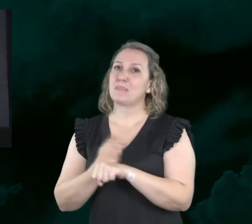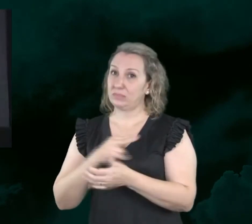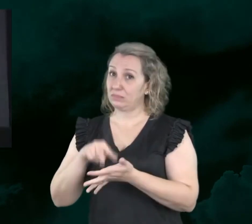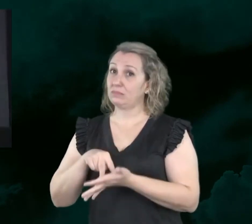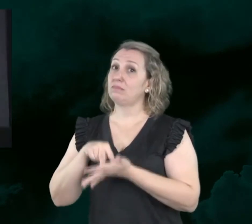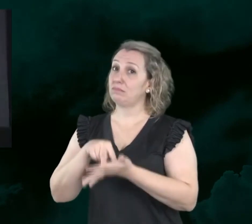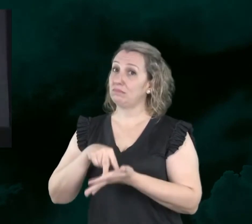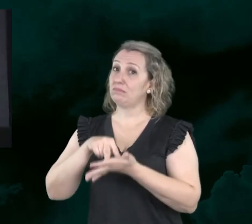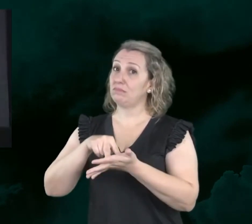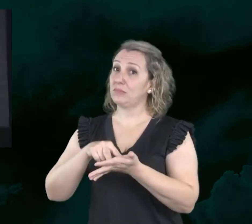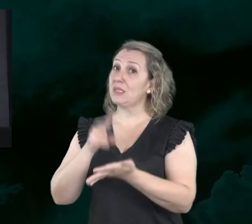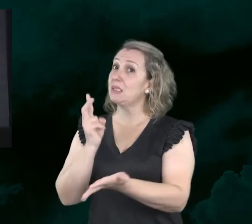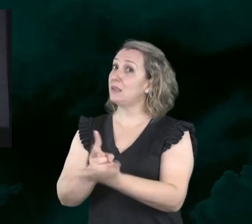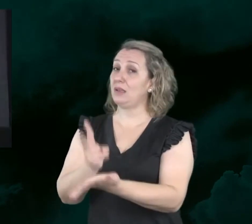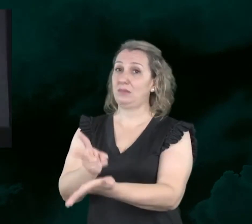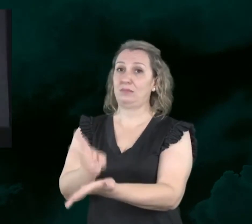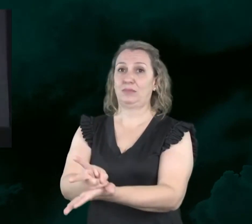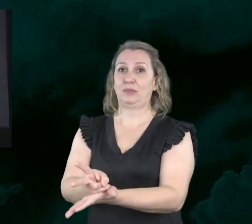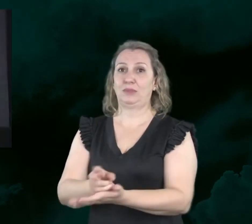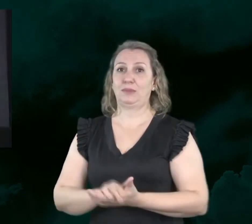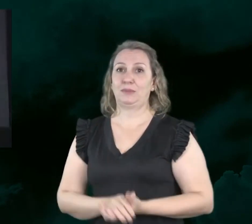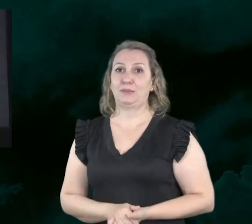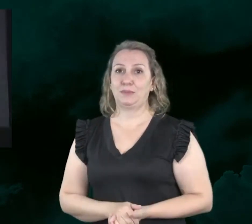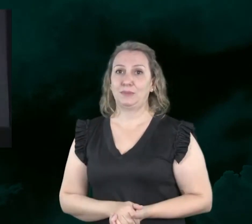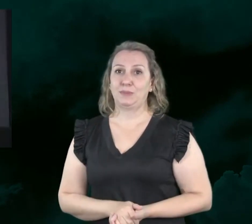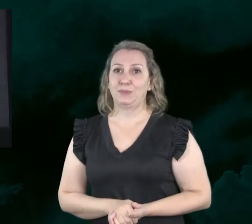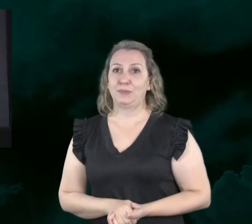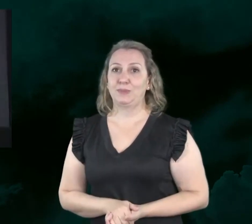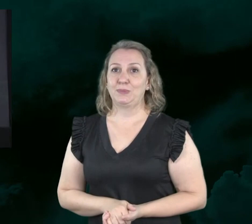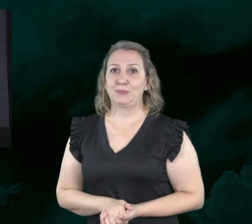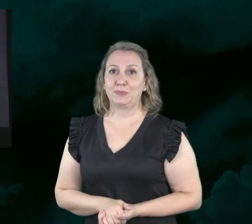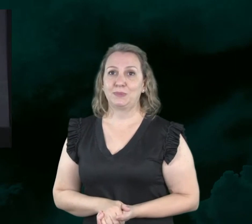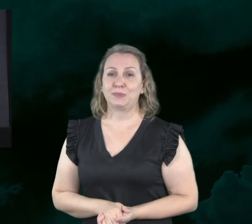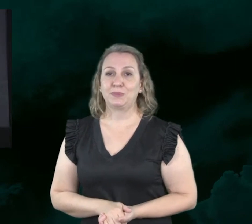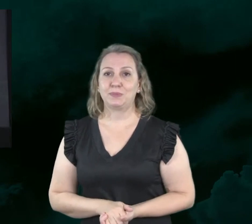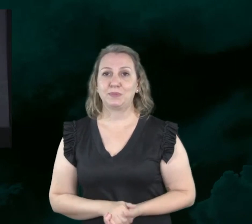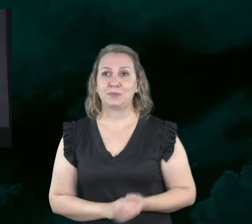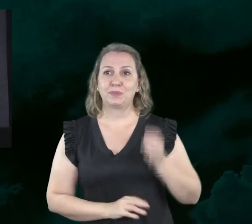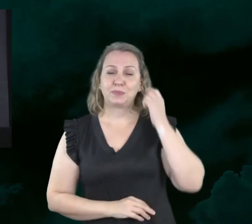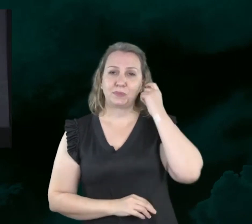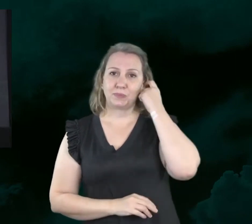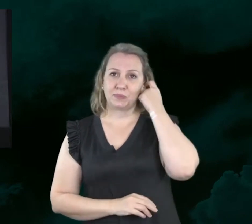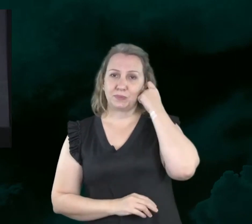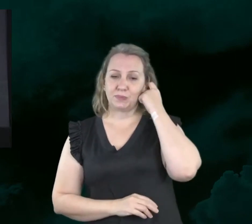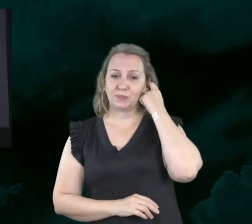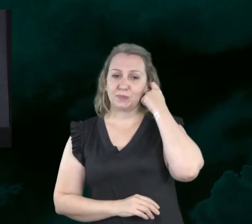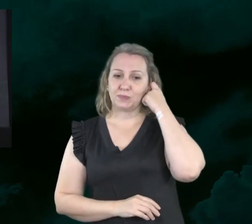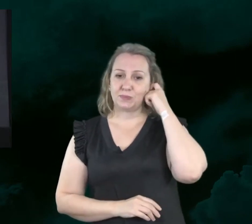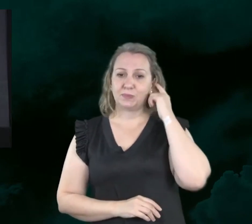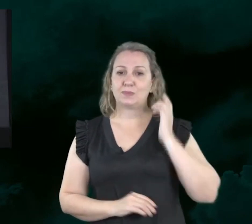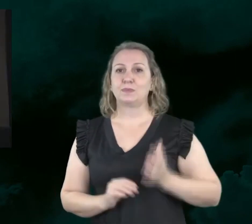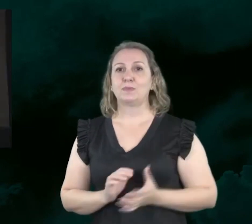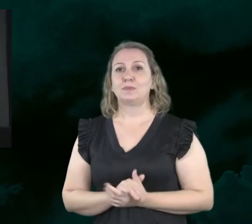Ipomone, aquele outro slide. Qual é o outro que ainda não passamos? Senhor Jesus.